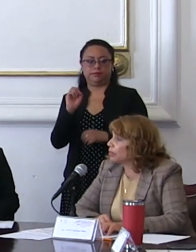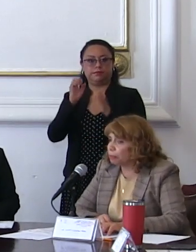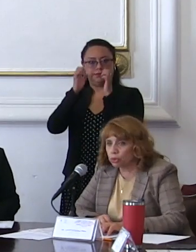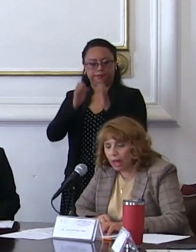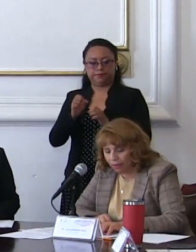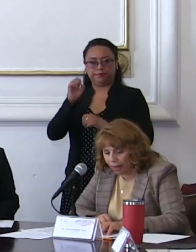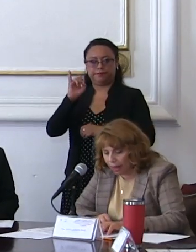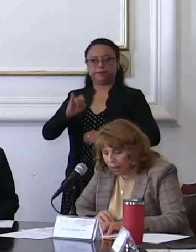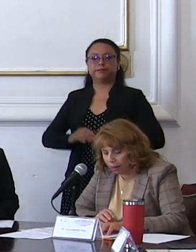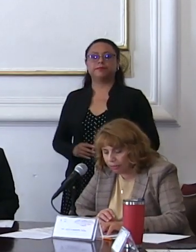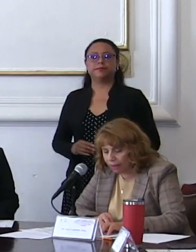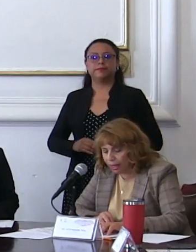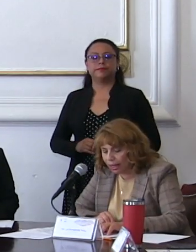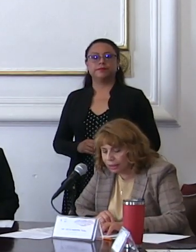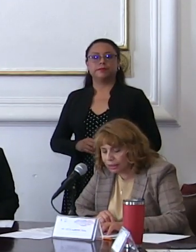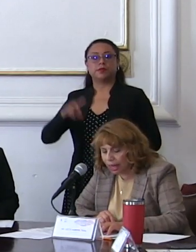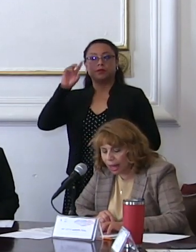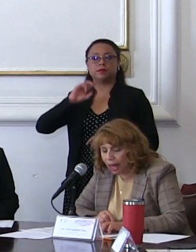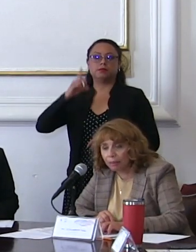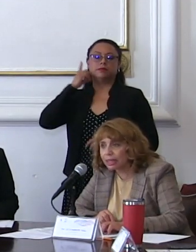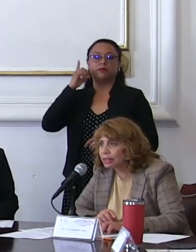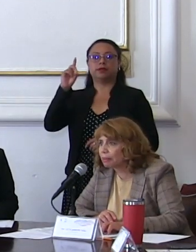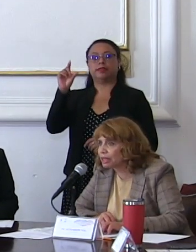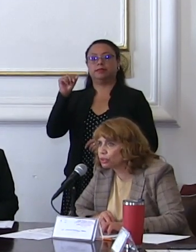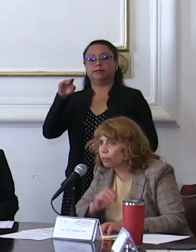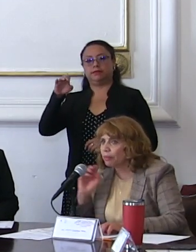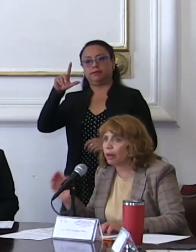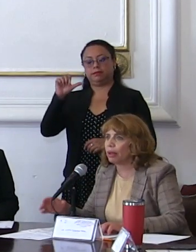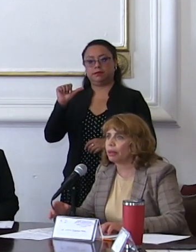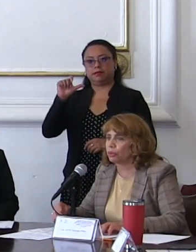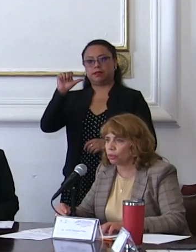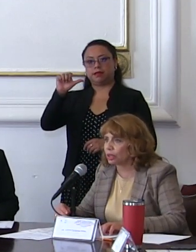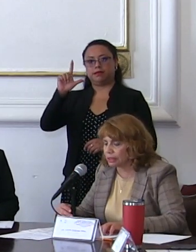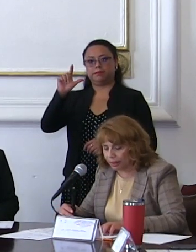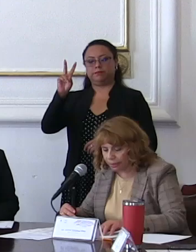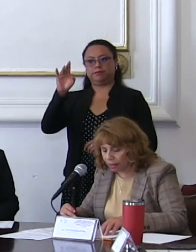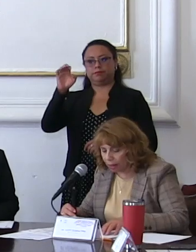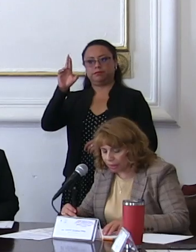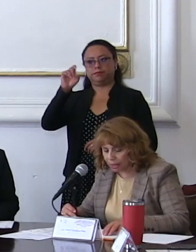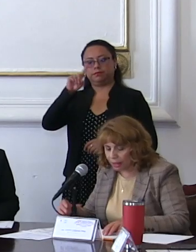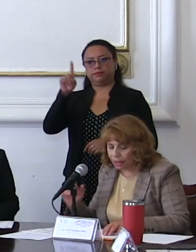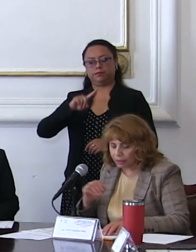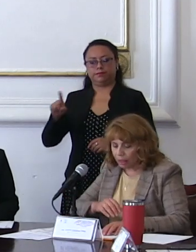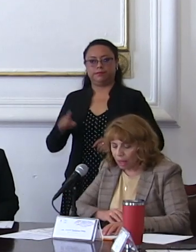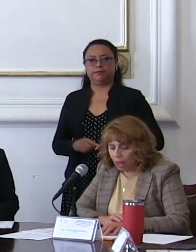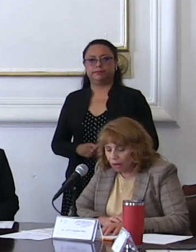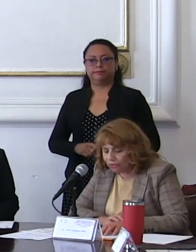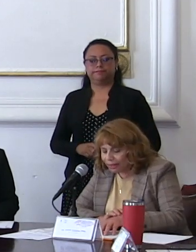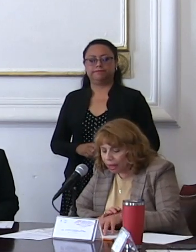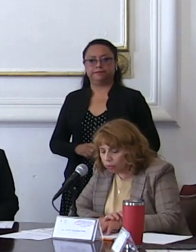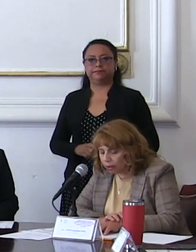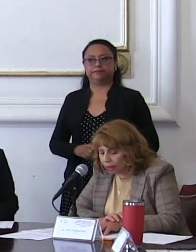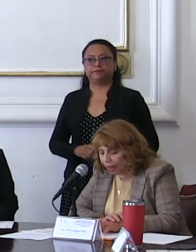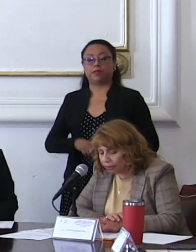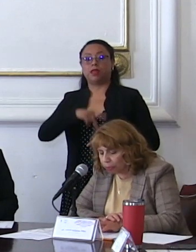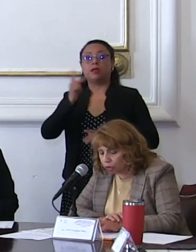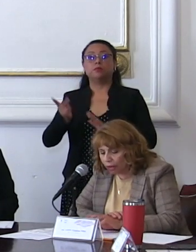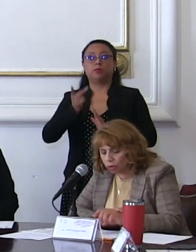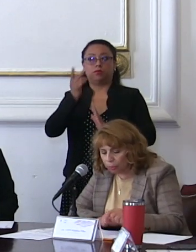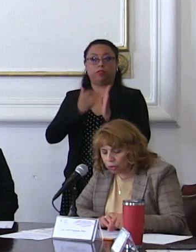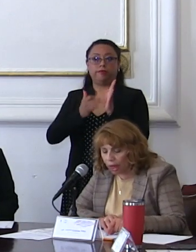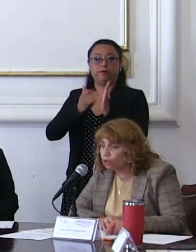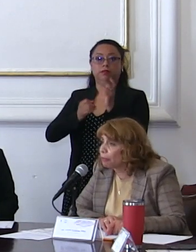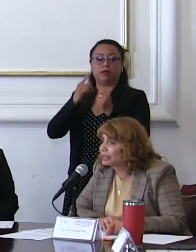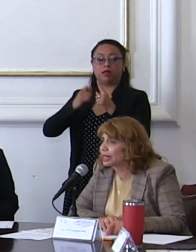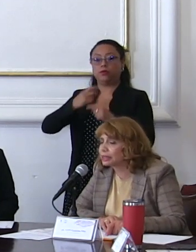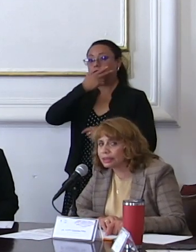Presente. Diputada Daniela Gisela Álvarez Camacho. Yo creo que se va a integrar más adelante. ¿Falta algún diputado